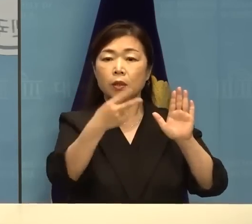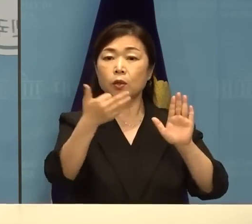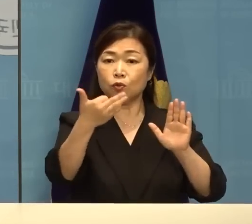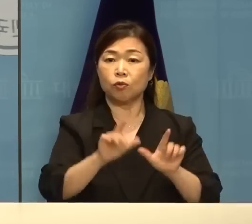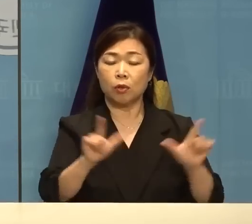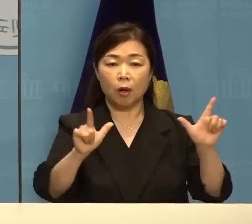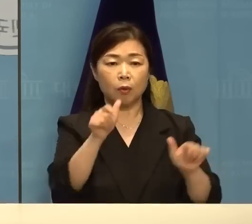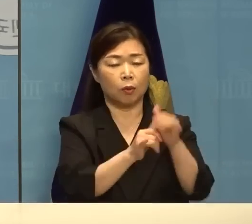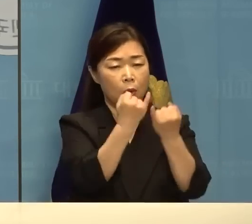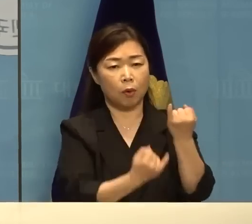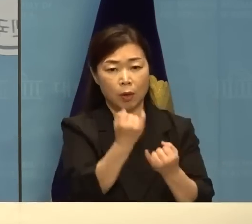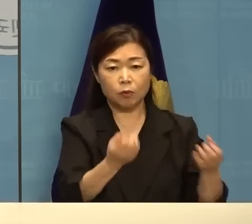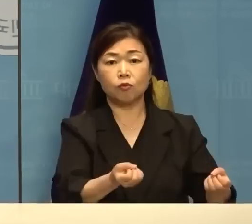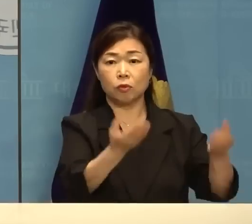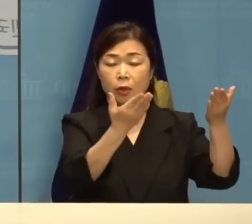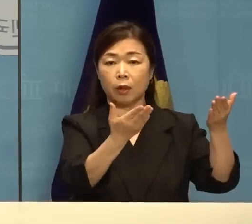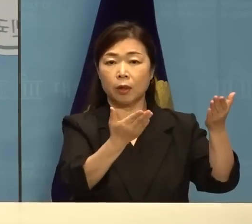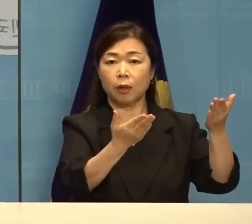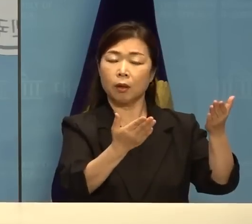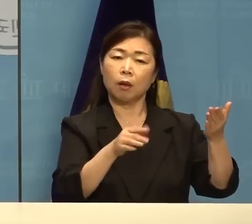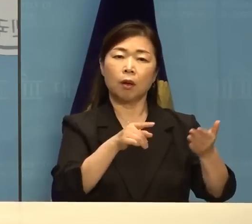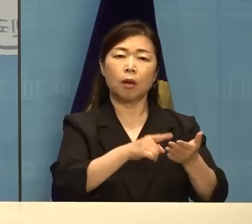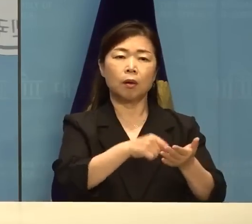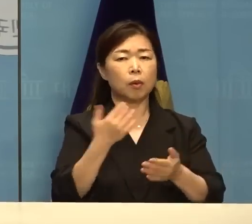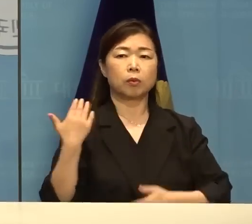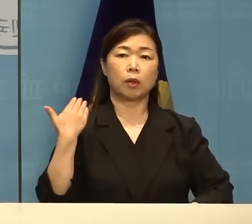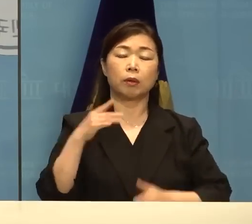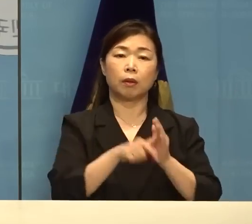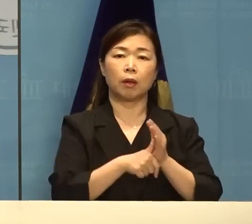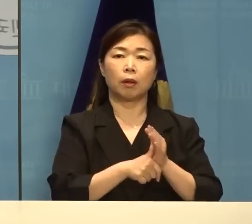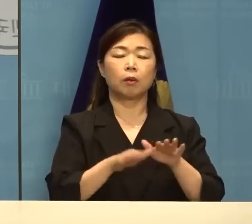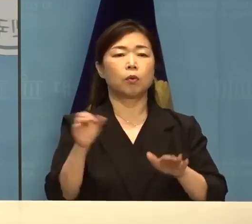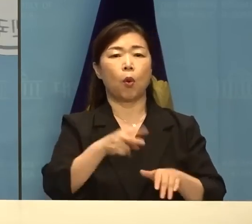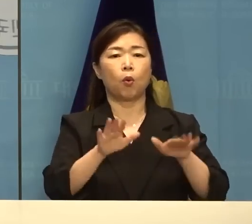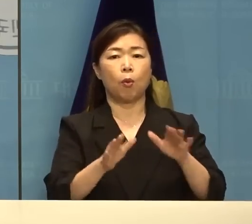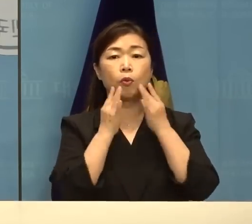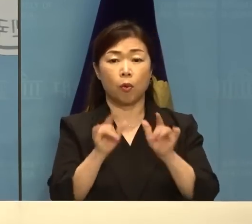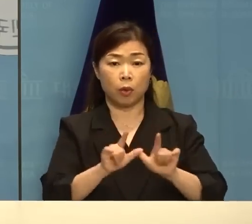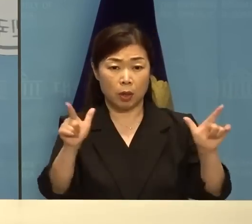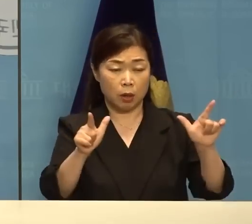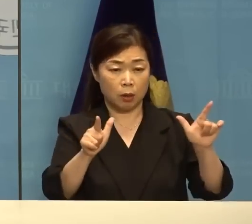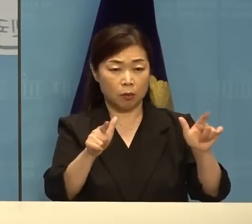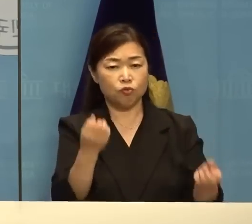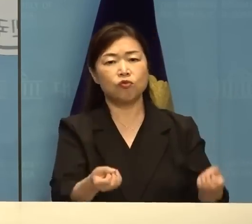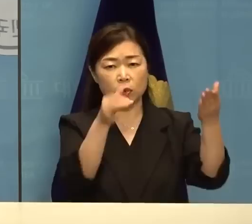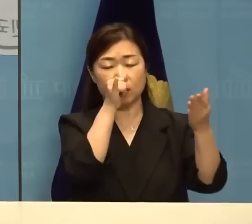2019년 동성애 축제가 이제 지금으로서는 제일 최근이었고 그 다음에 이번 토요일날 이제 하는 것으로 되어